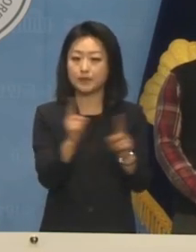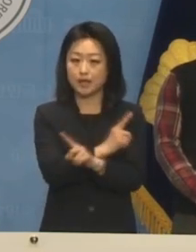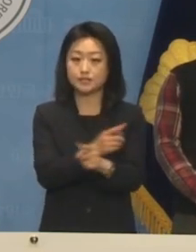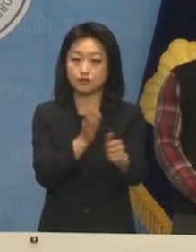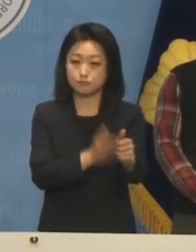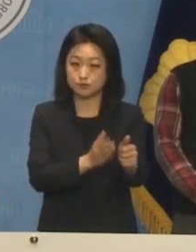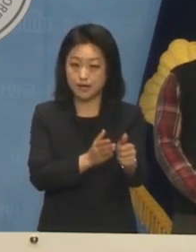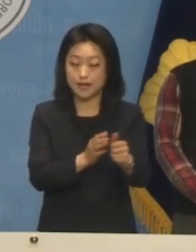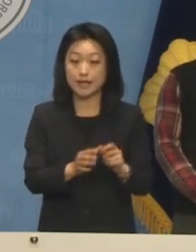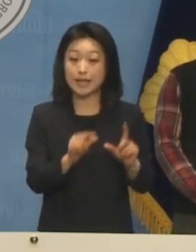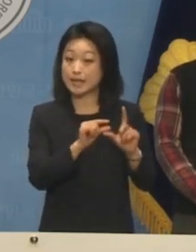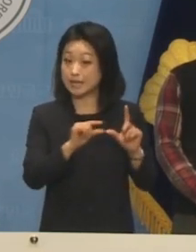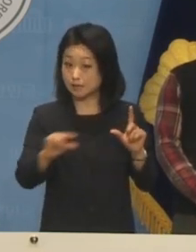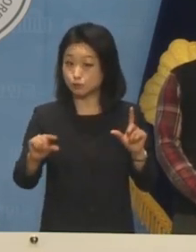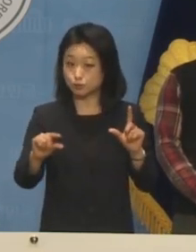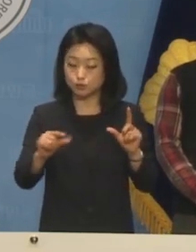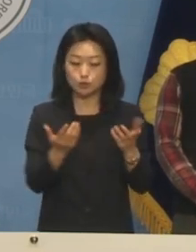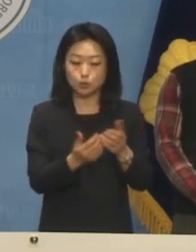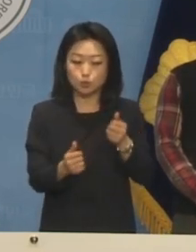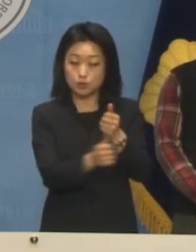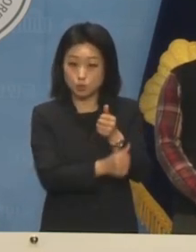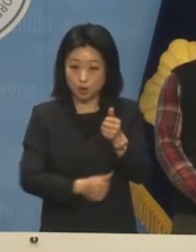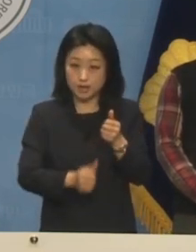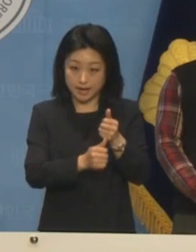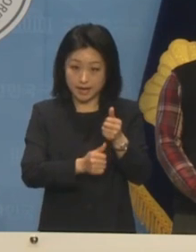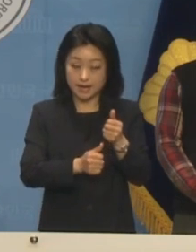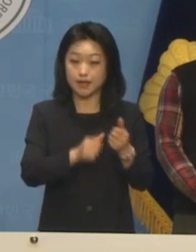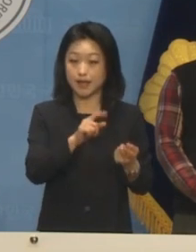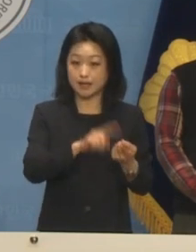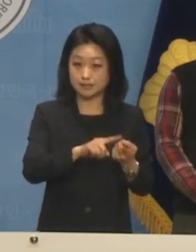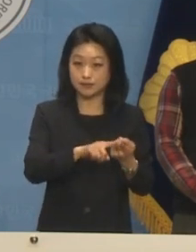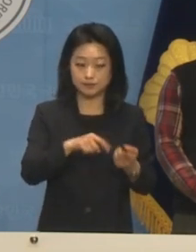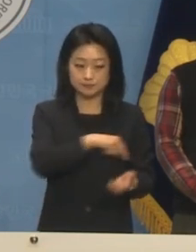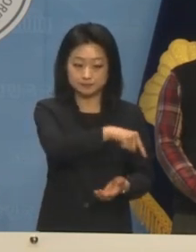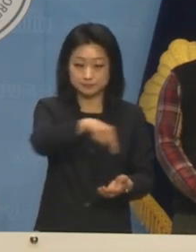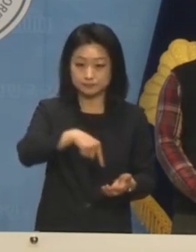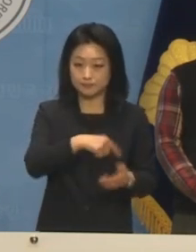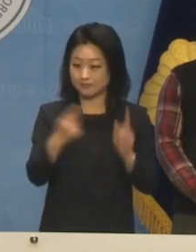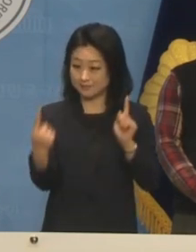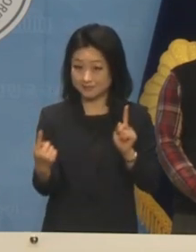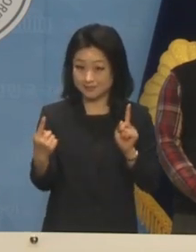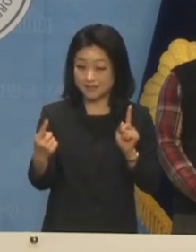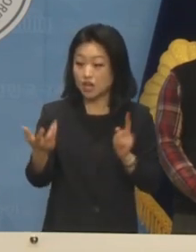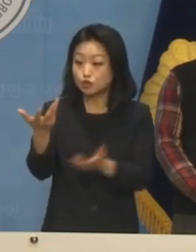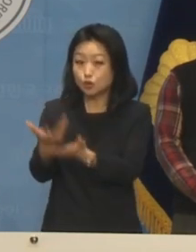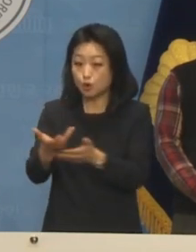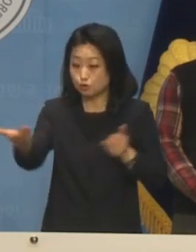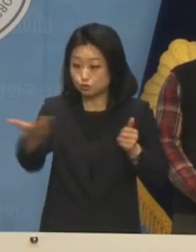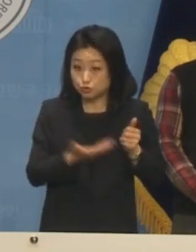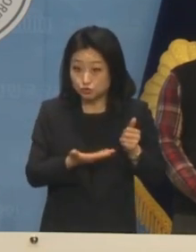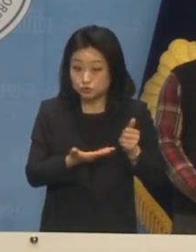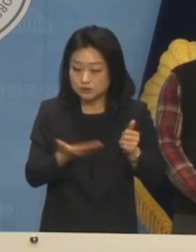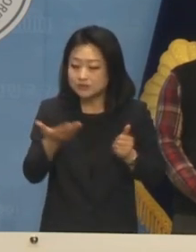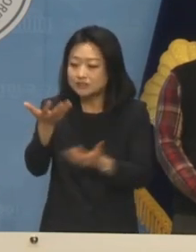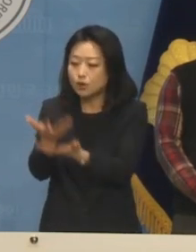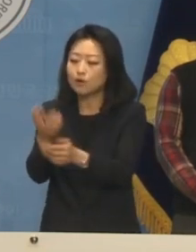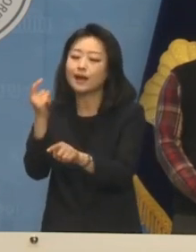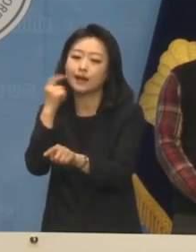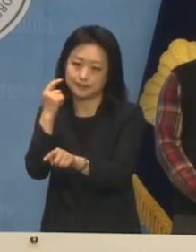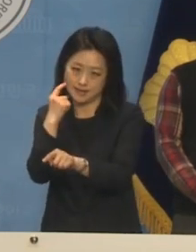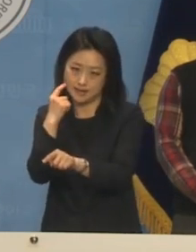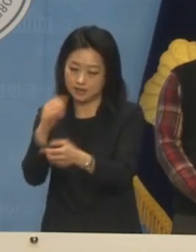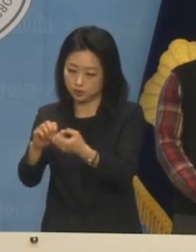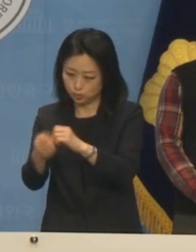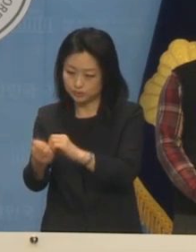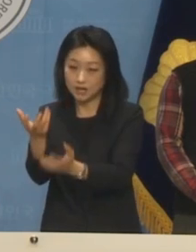최근 일부 노동위원회의 판정, 결정 업무와 관련하여 관계 당사자가 조작된 서류를 제출해 노동위원회의 공정한